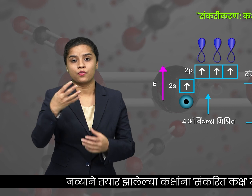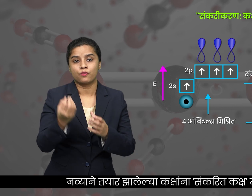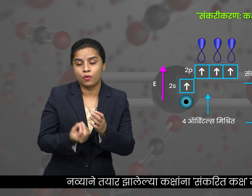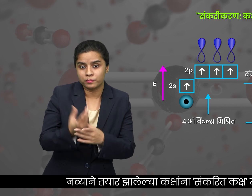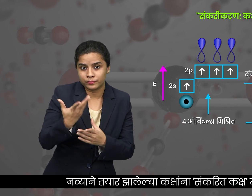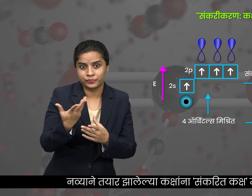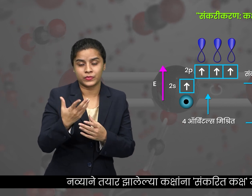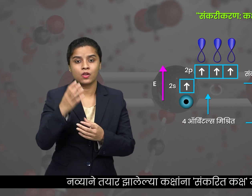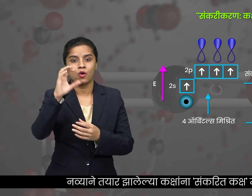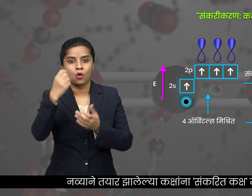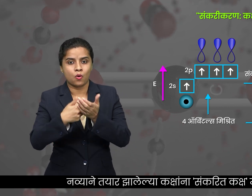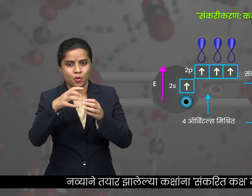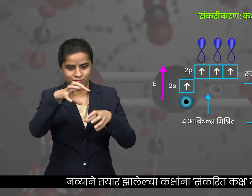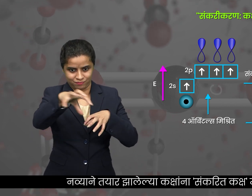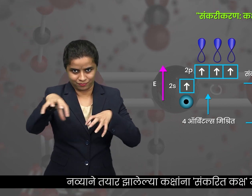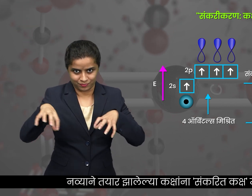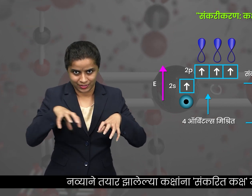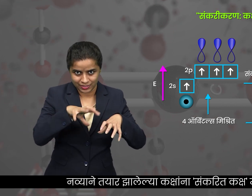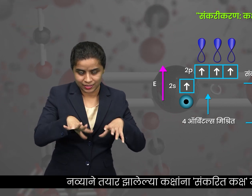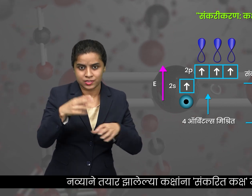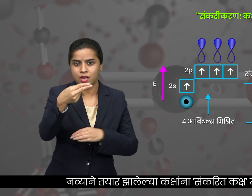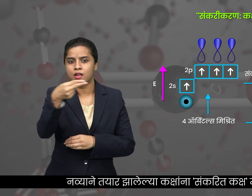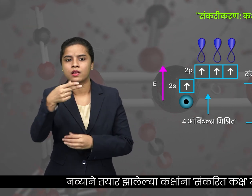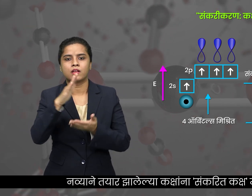नव्याने तयार झालेल्या कक्षांना संकरित कक्ष म्हणतात।